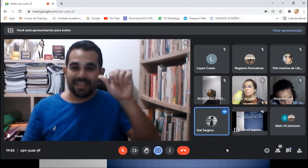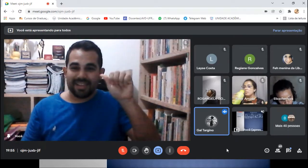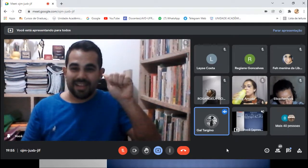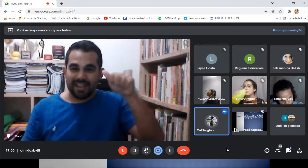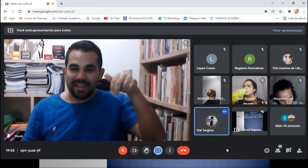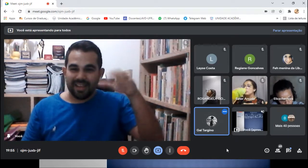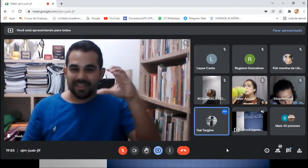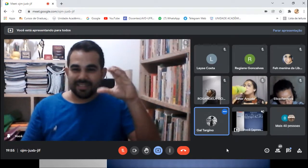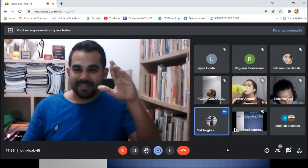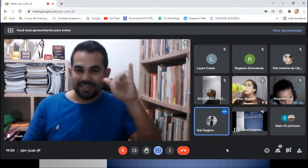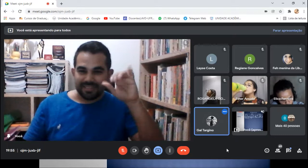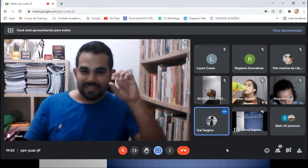Então,